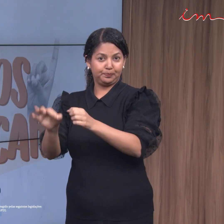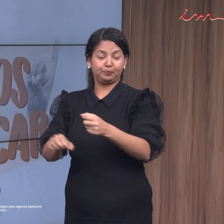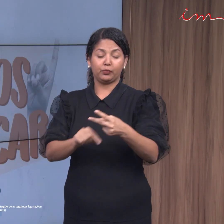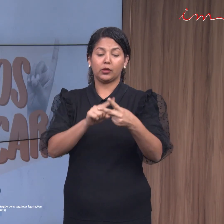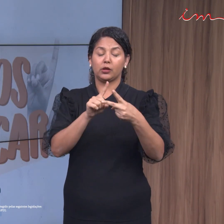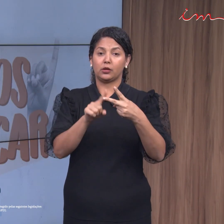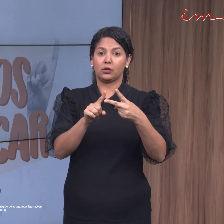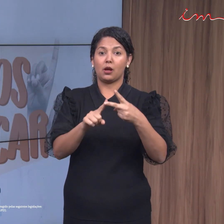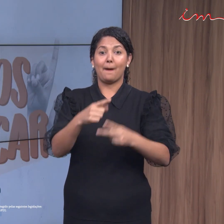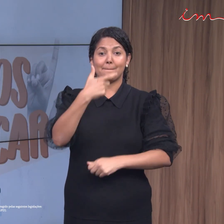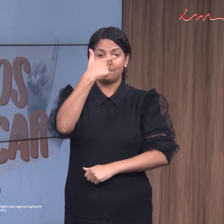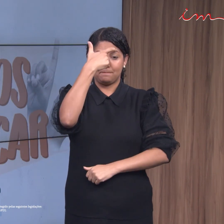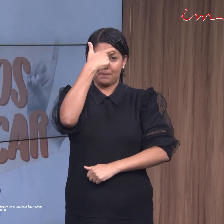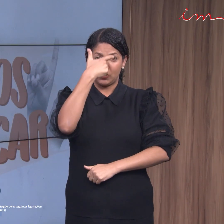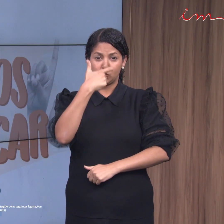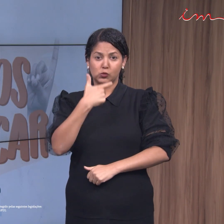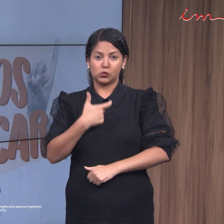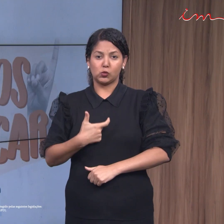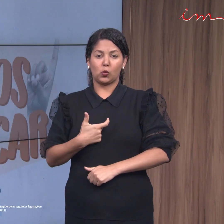Referente.